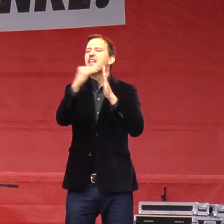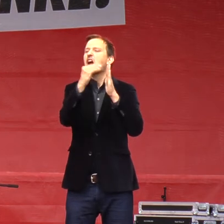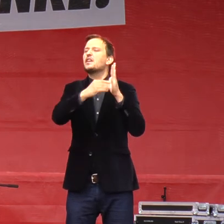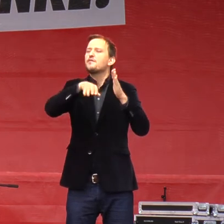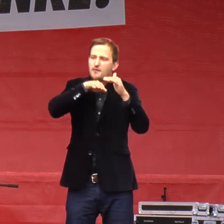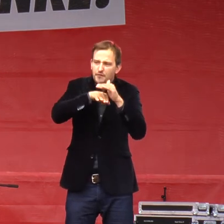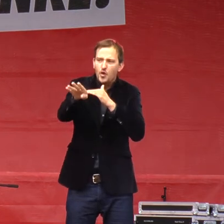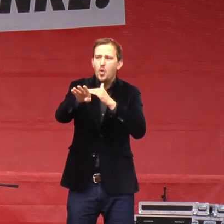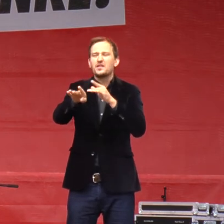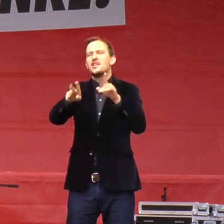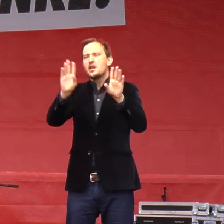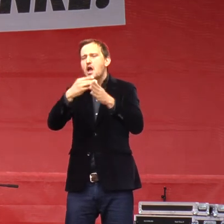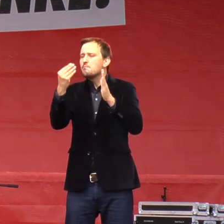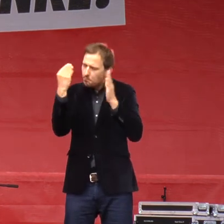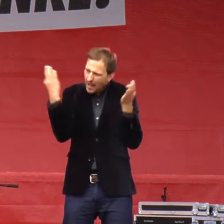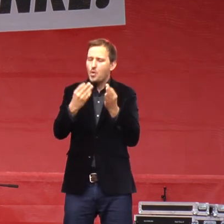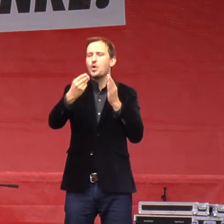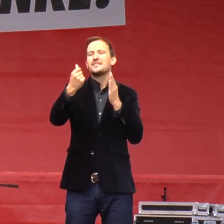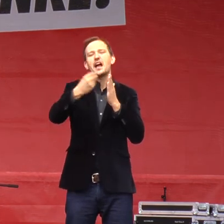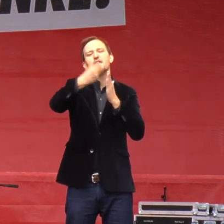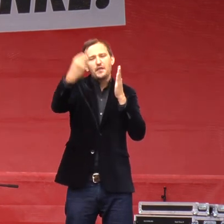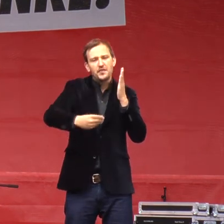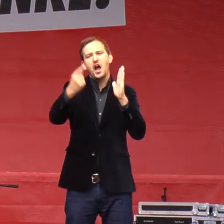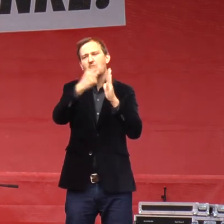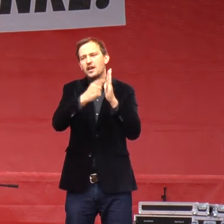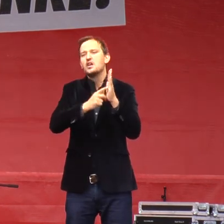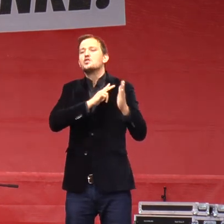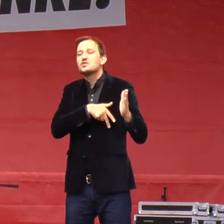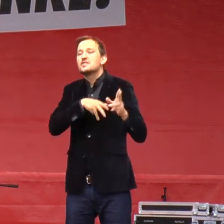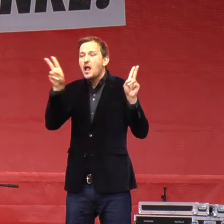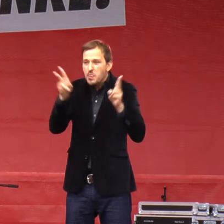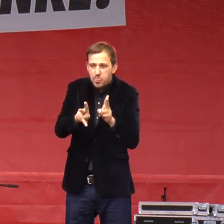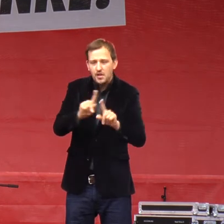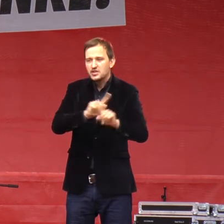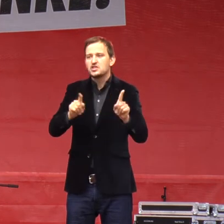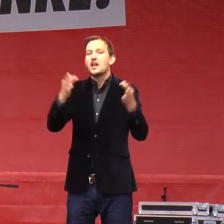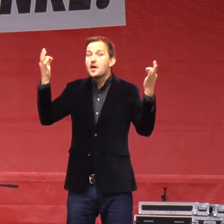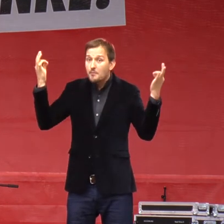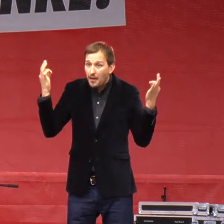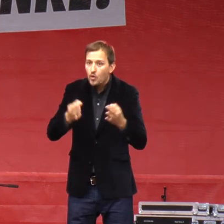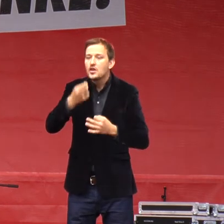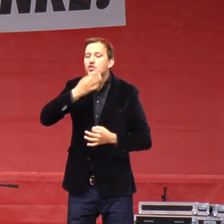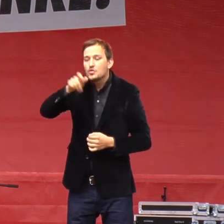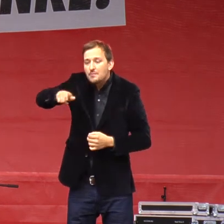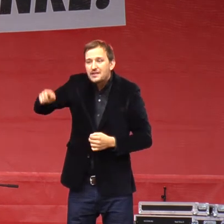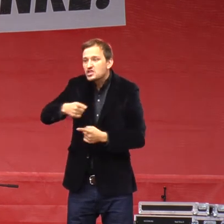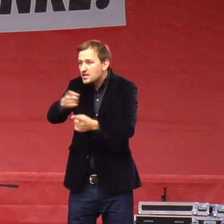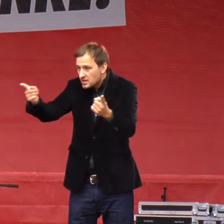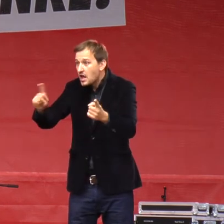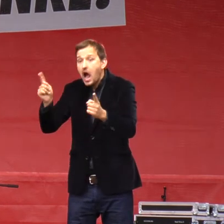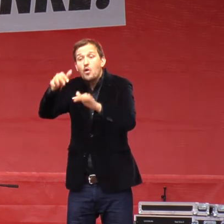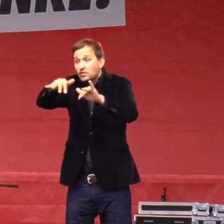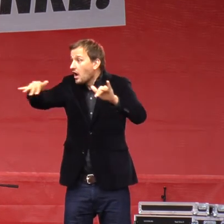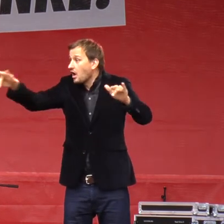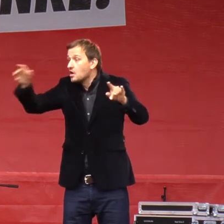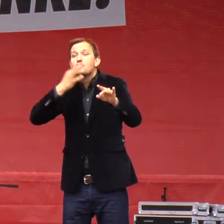durch Werkverträge und durch Sozialdumping. Und es muss Schluss sein, dass insbesondere junge Leute, wo auch einige hier auf dem